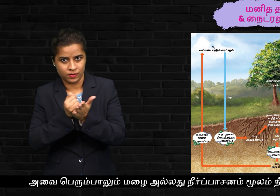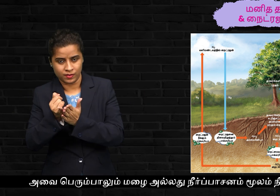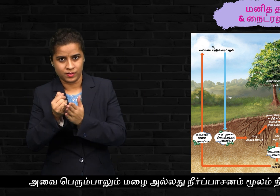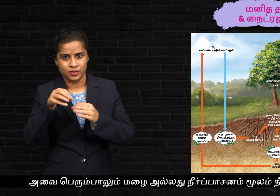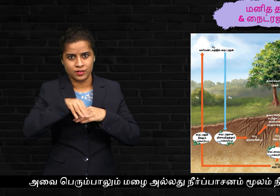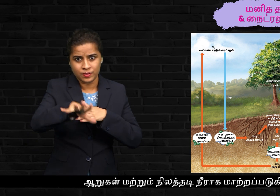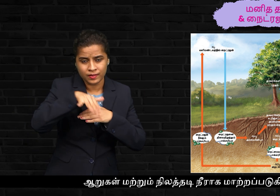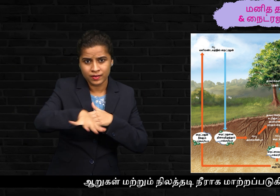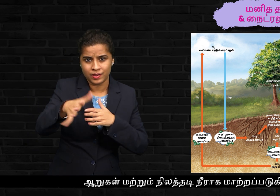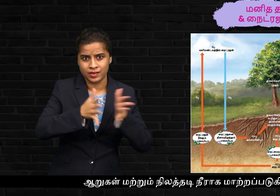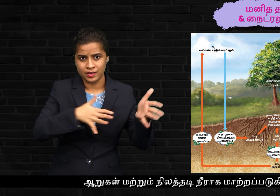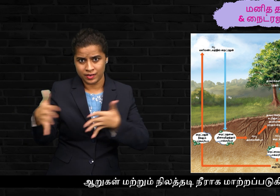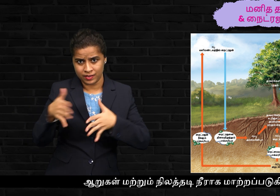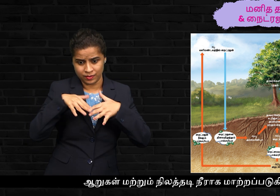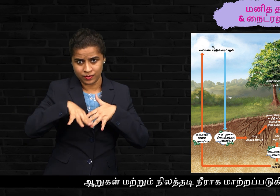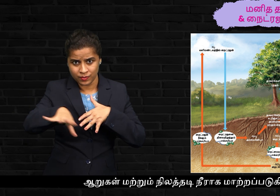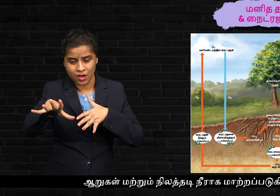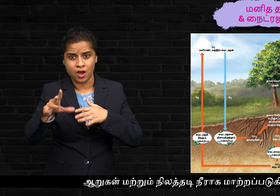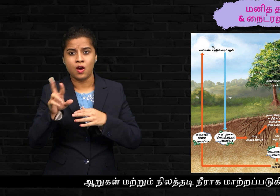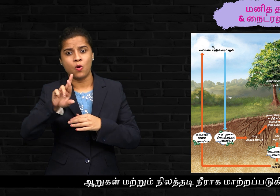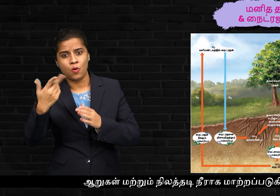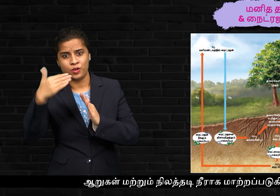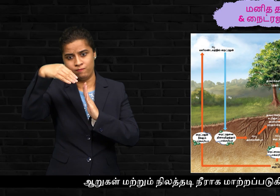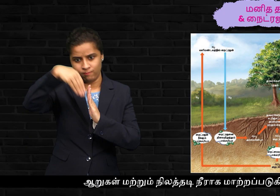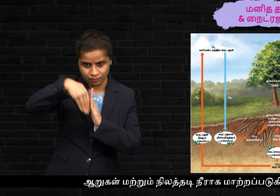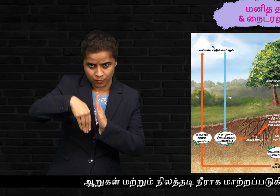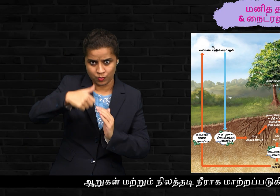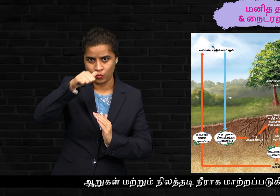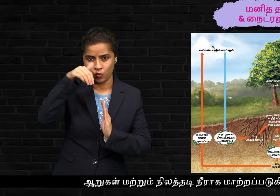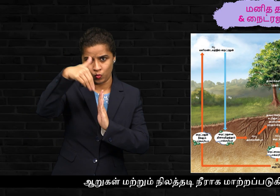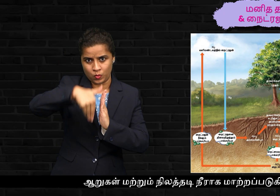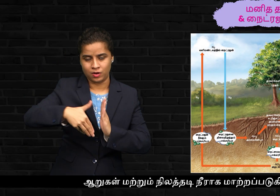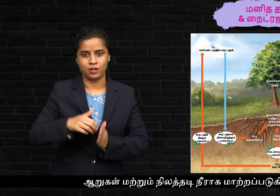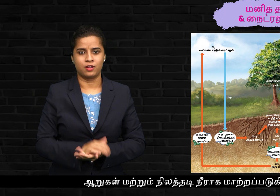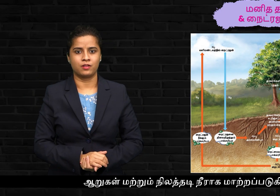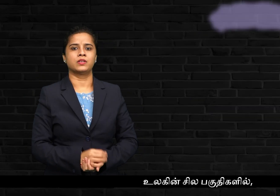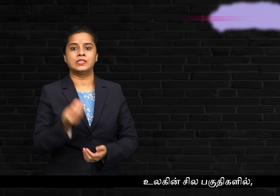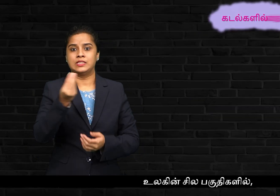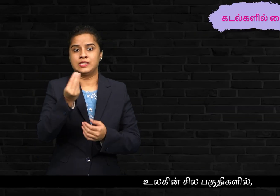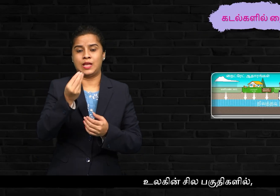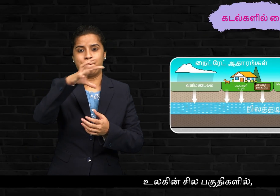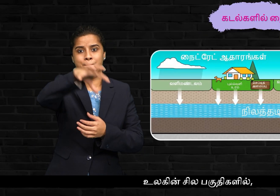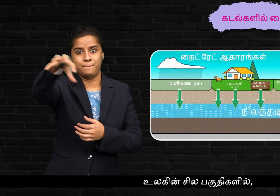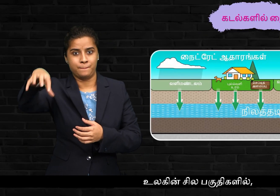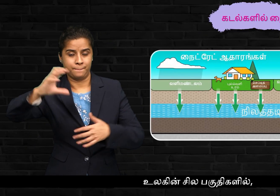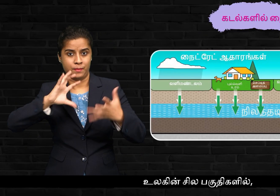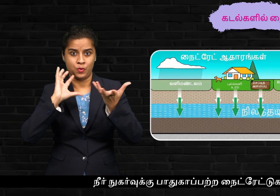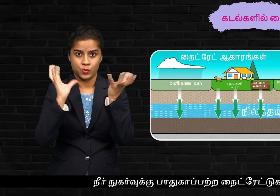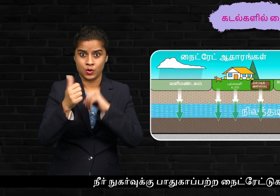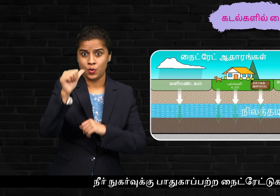நீரோடைகள் மற்றும் ஆறுகள் மற்றும் நிலத்தடி நீராக மாற்றப்படுகின்றன. உலகின் சில பகுதிகளில் நீர்